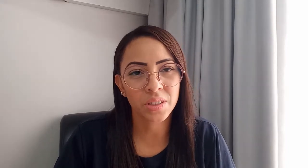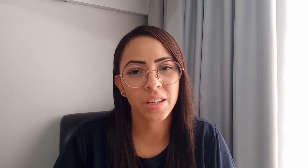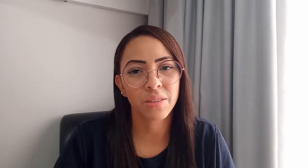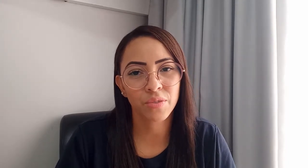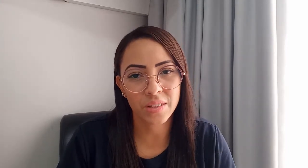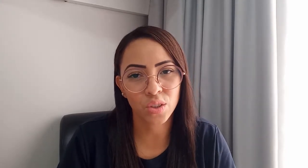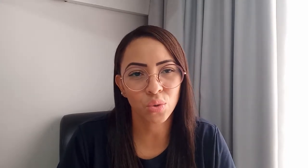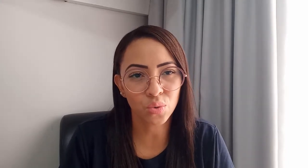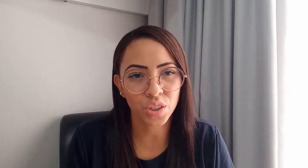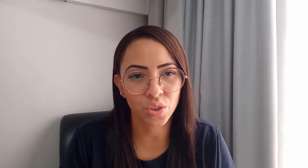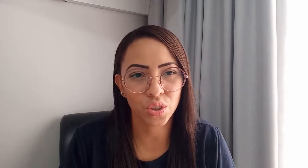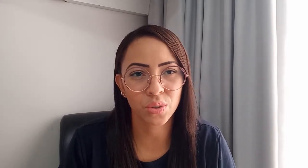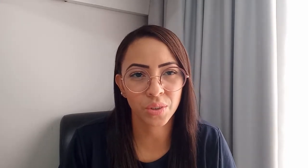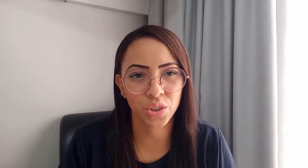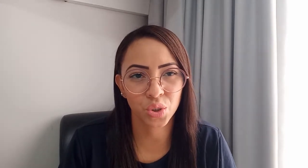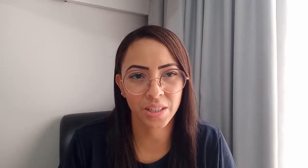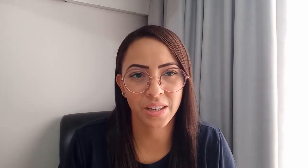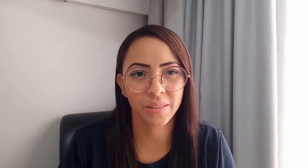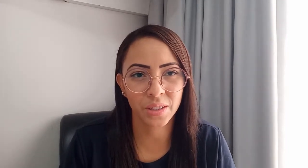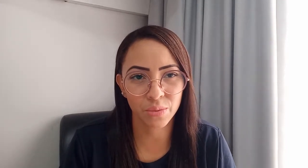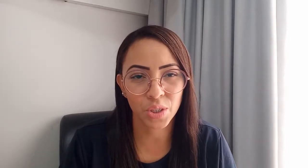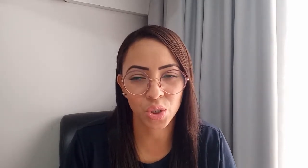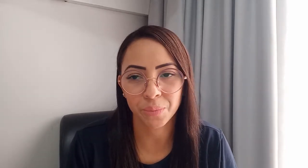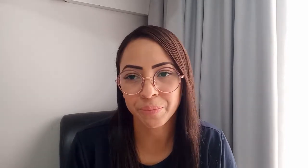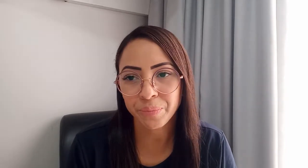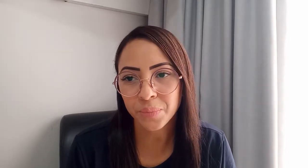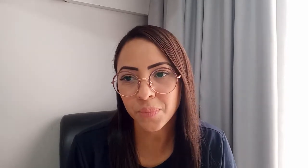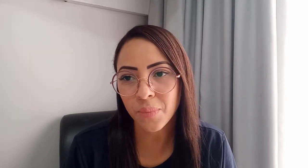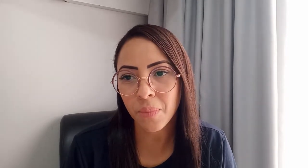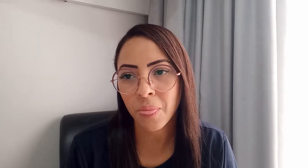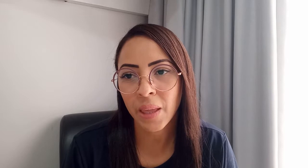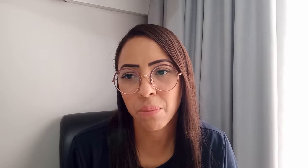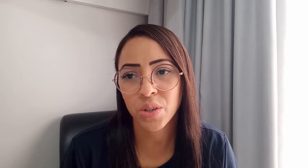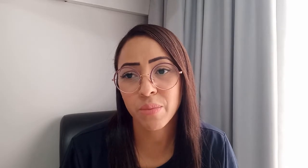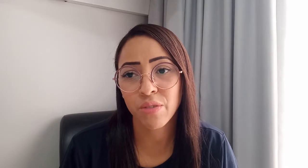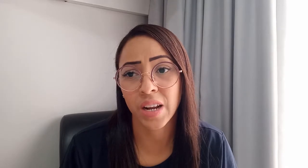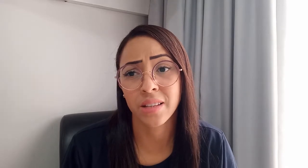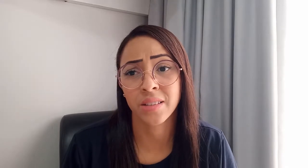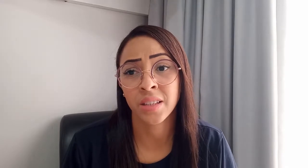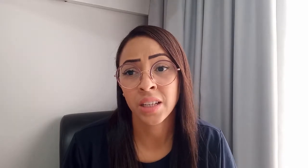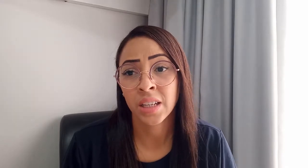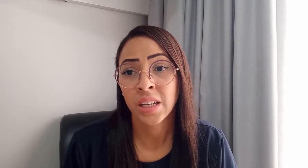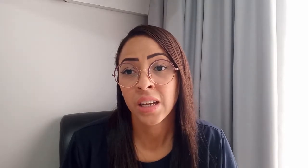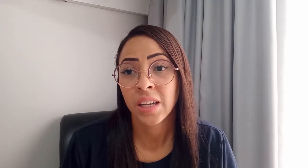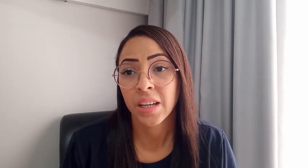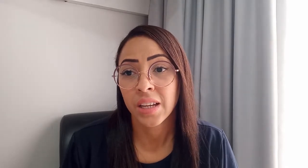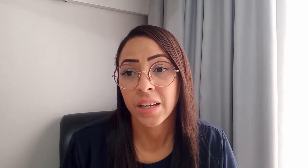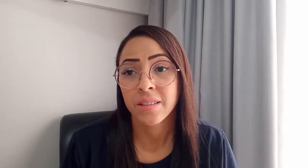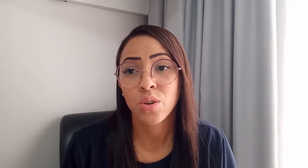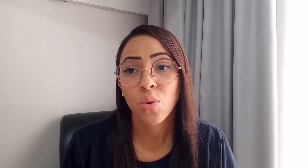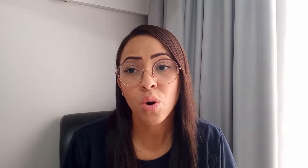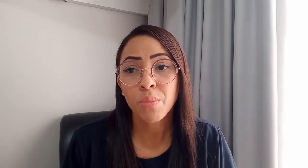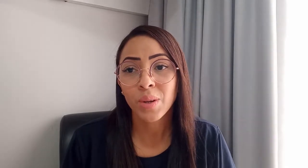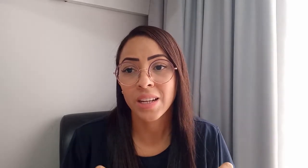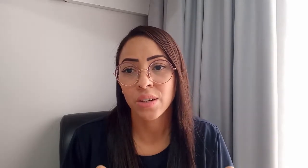e fazer todo sentido ao que a gente está querendo transmitir. Próxima frase. Seu corpo lá na